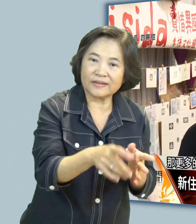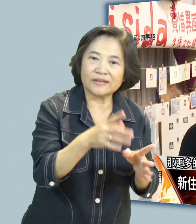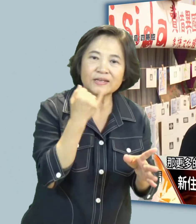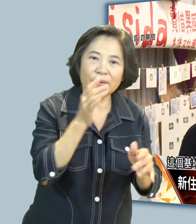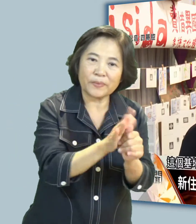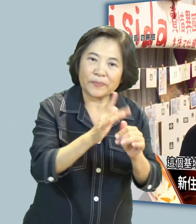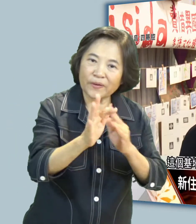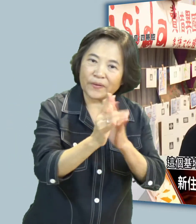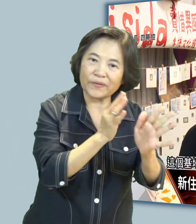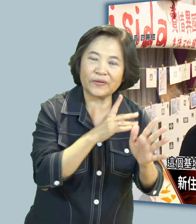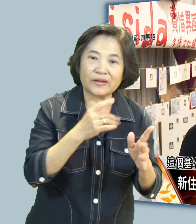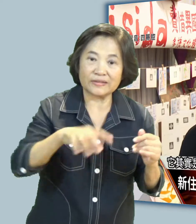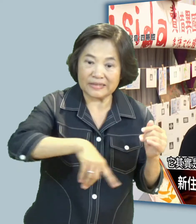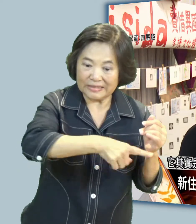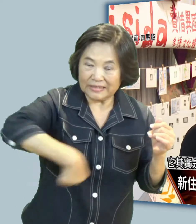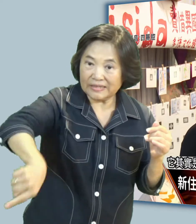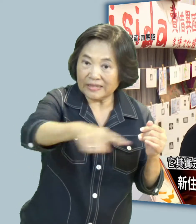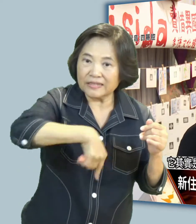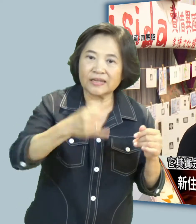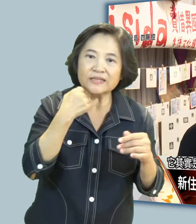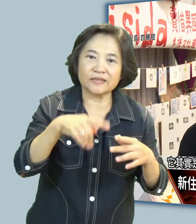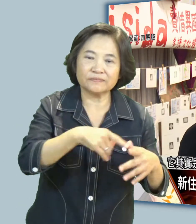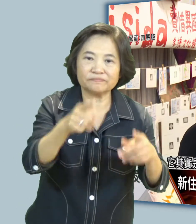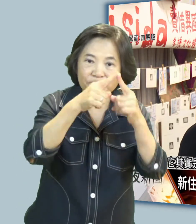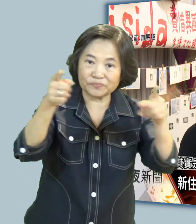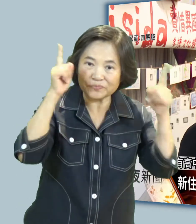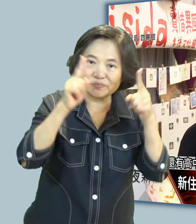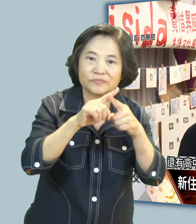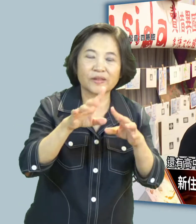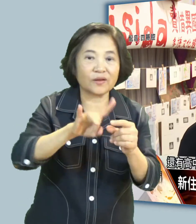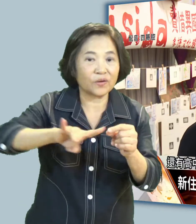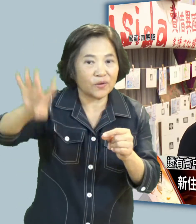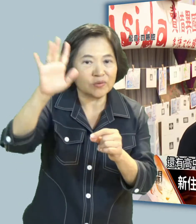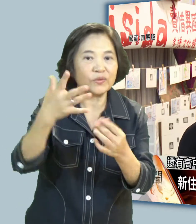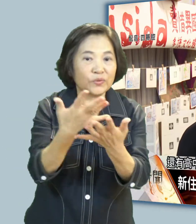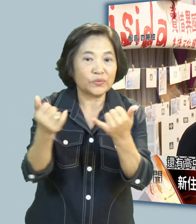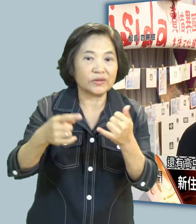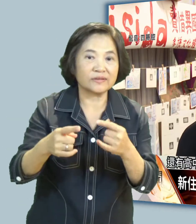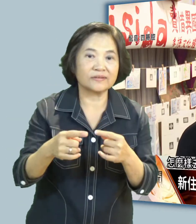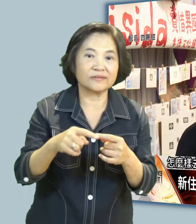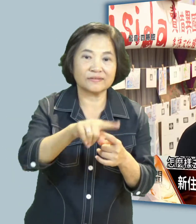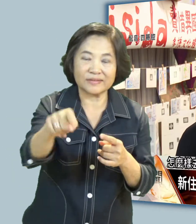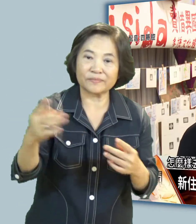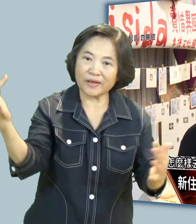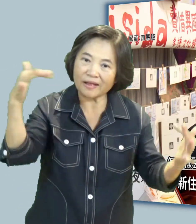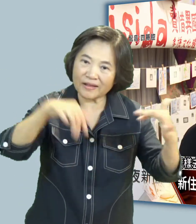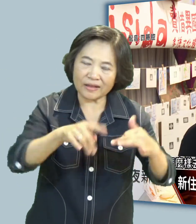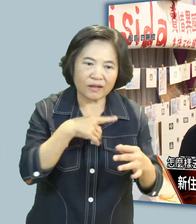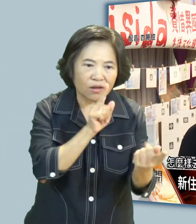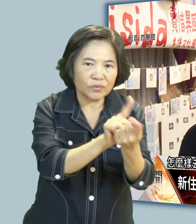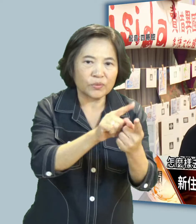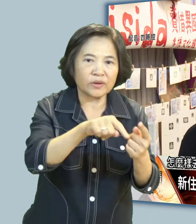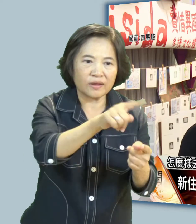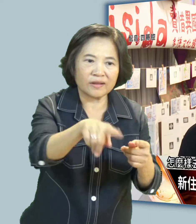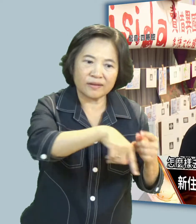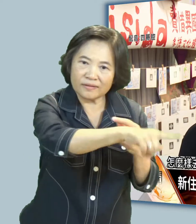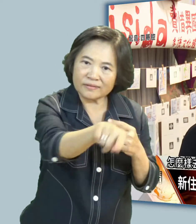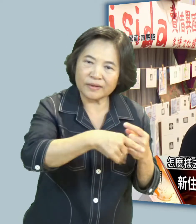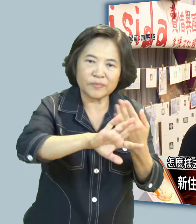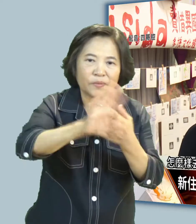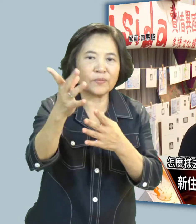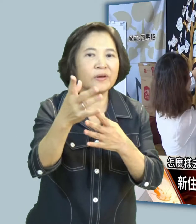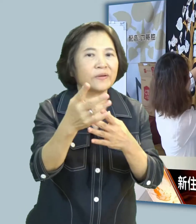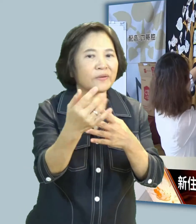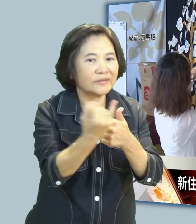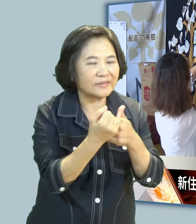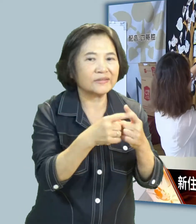更多的时候，这个基地它其实是凝聚大专院校，还有高中职校，怎么样去认识新住民或移工的